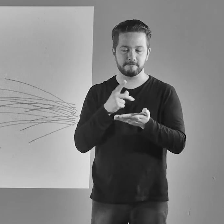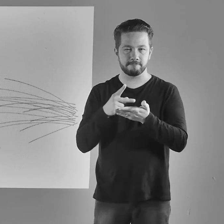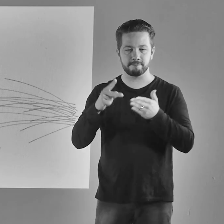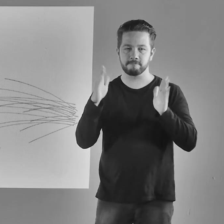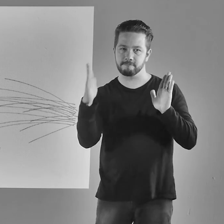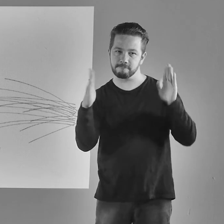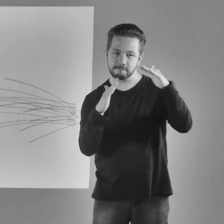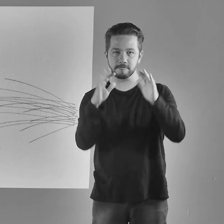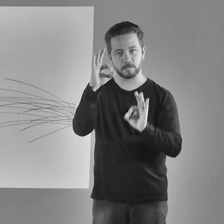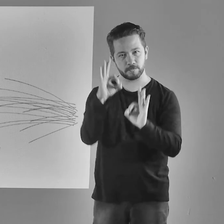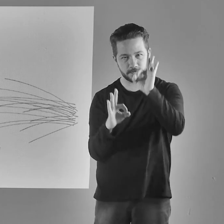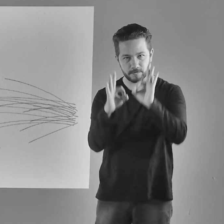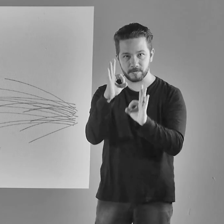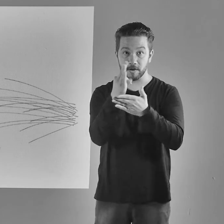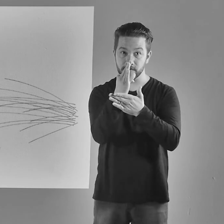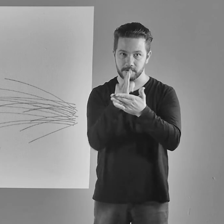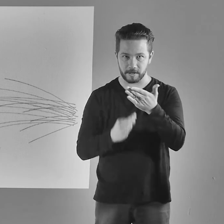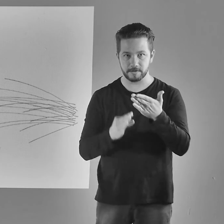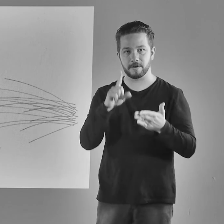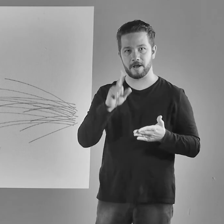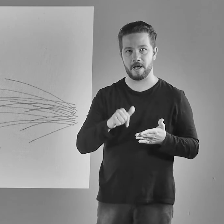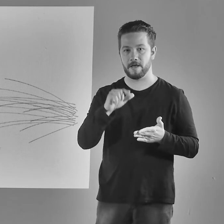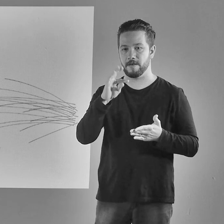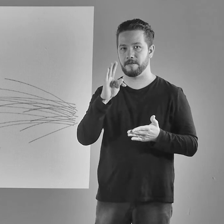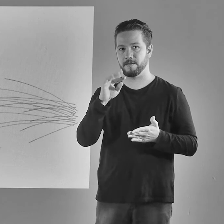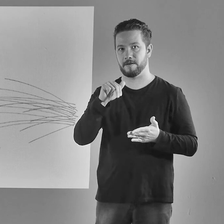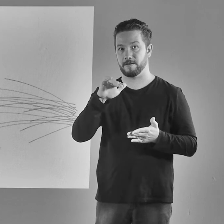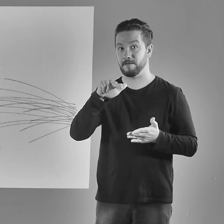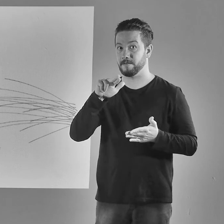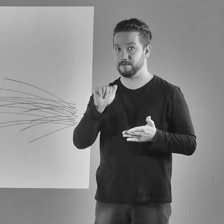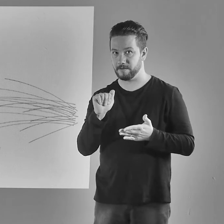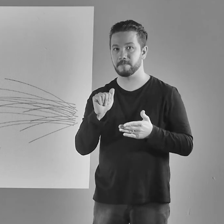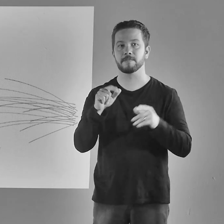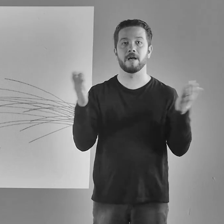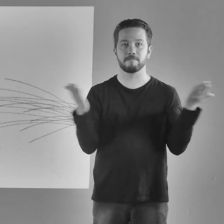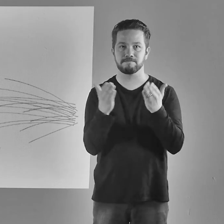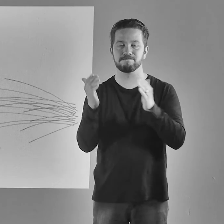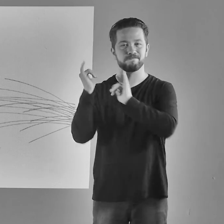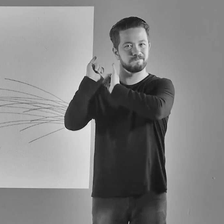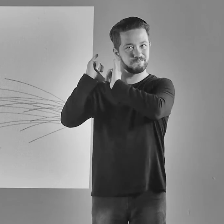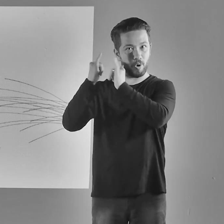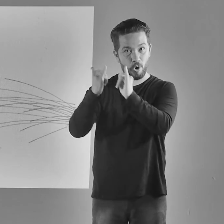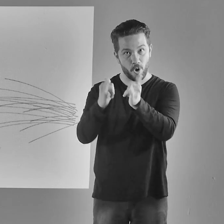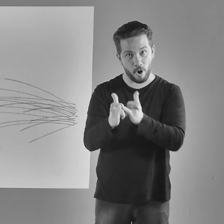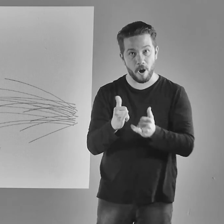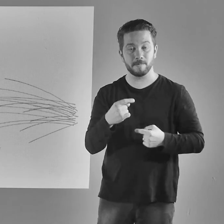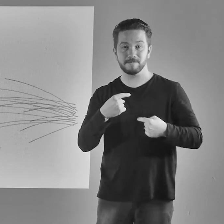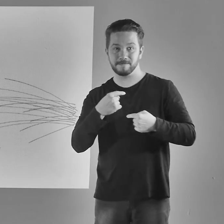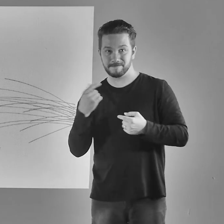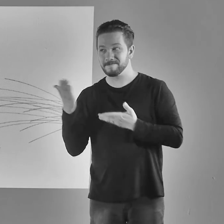A revisão da Cristiane Beckman. E a contação da história foi feita por